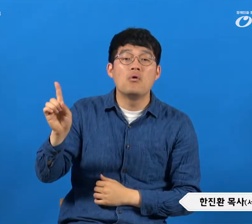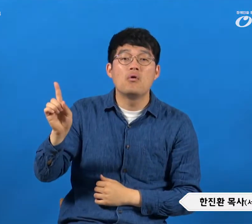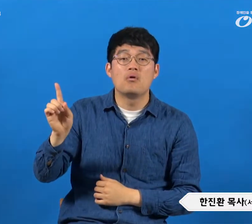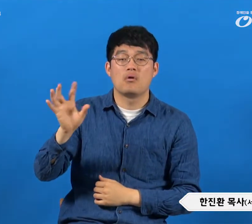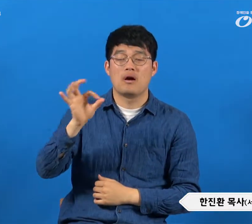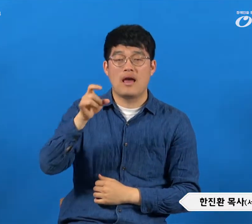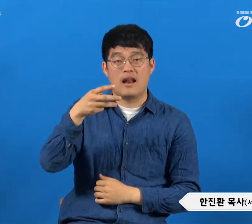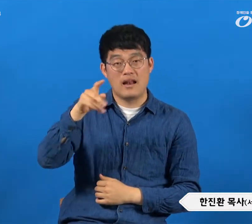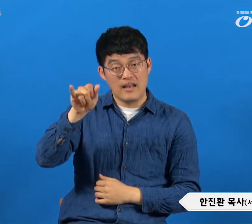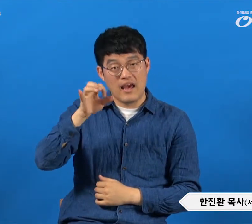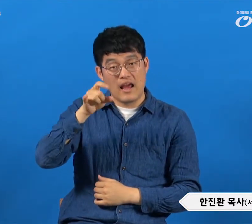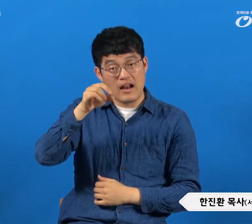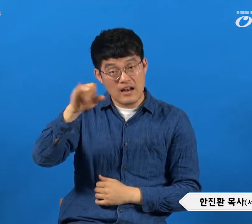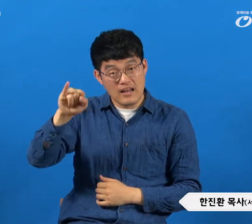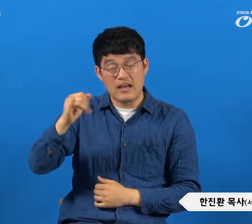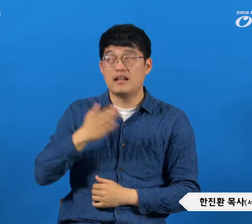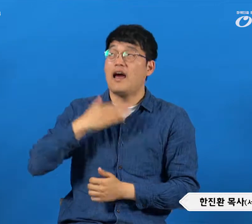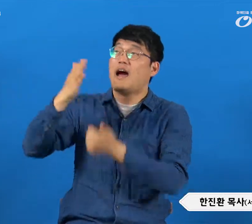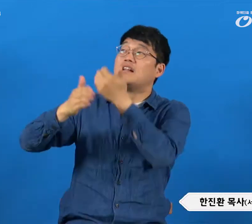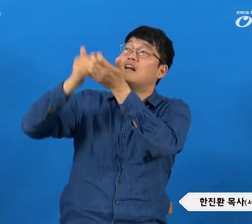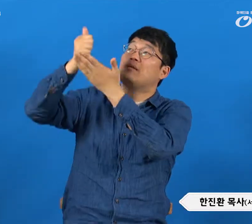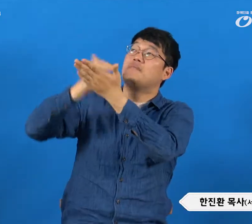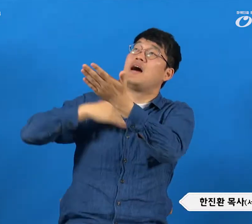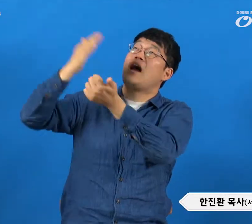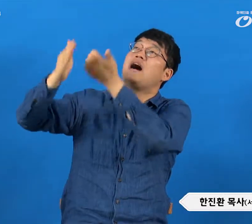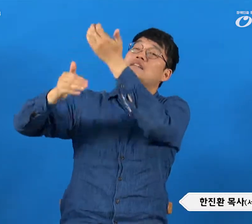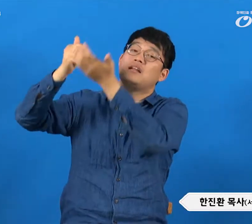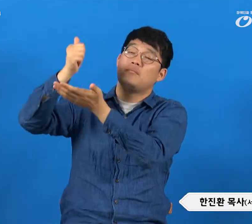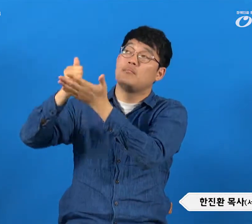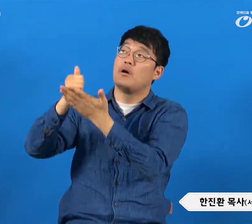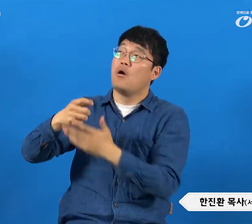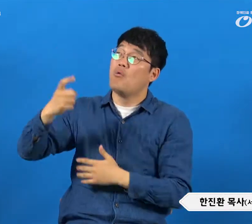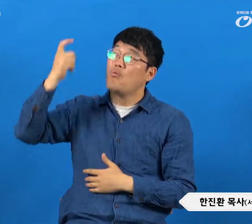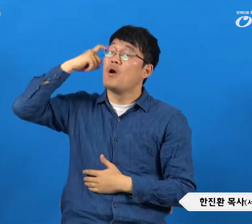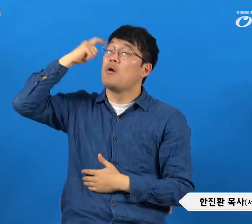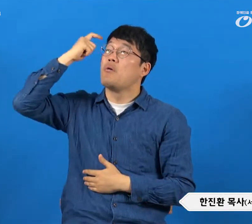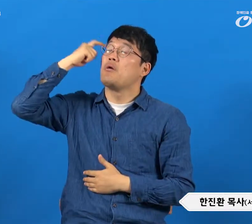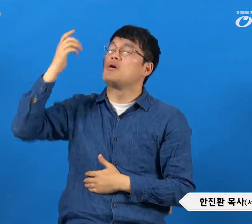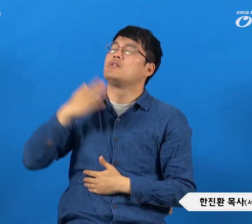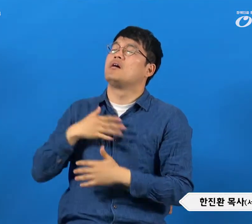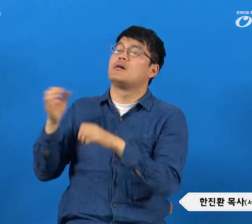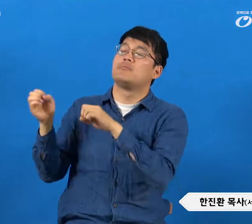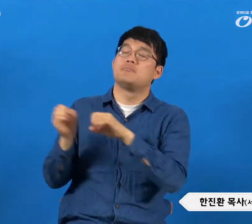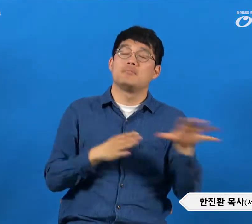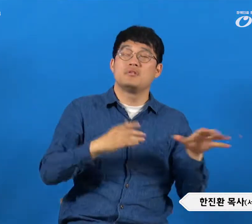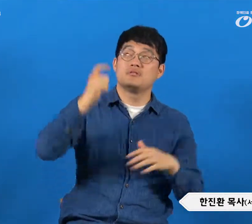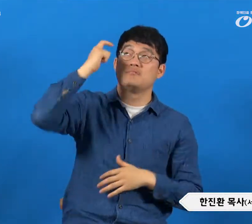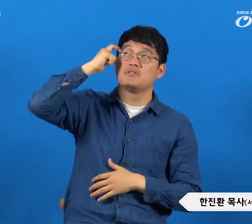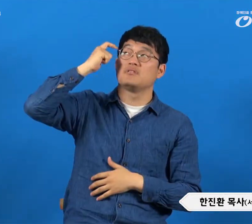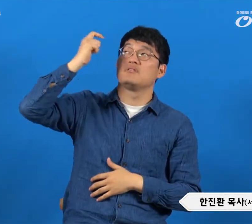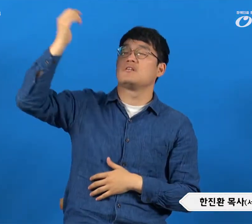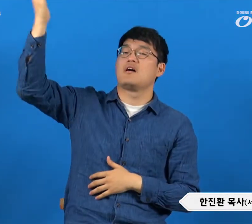엘리 엘리 라마 사박다니, 나의 하나님 나의 하나님 어찌하여 나를 버리시나이까?